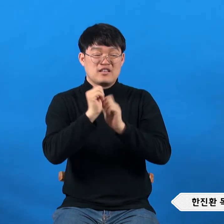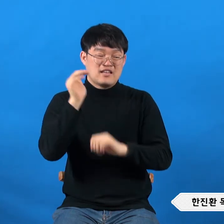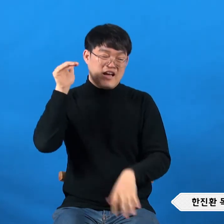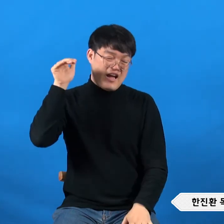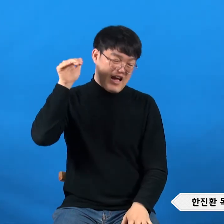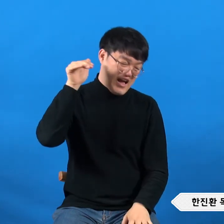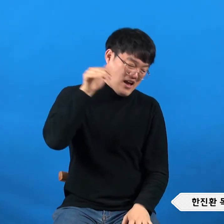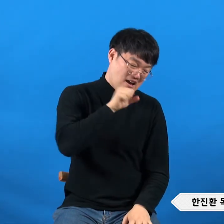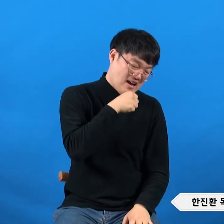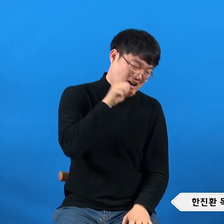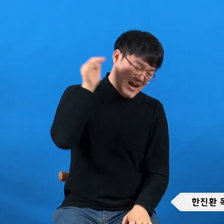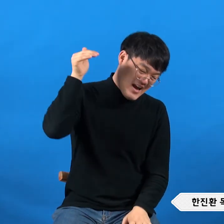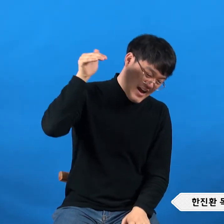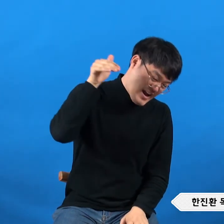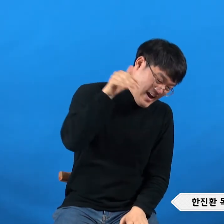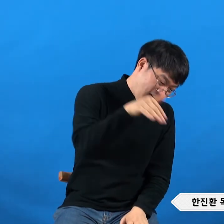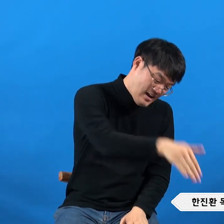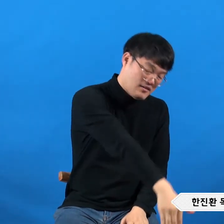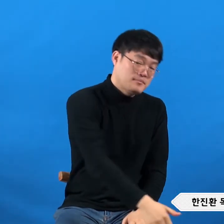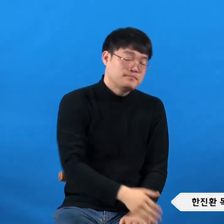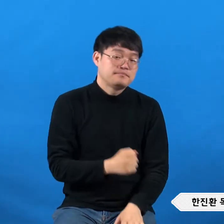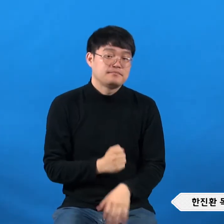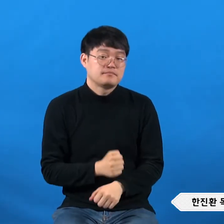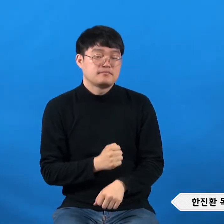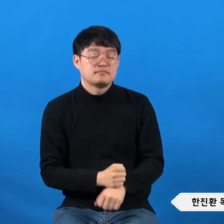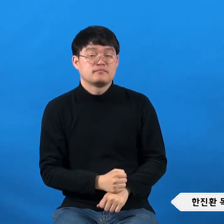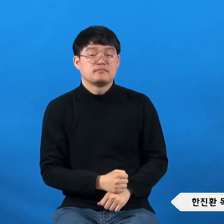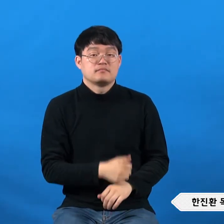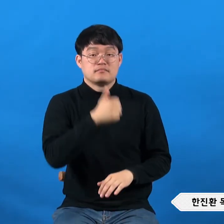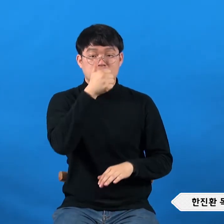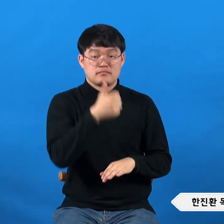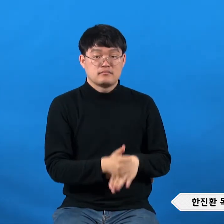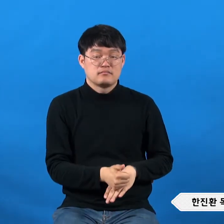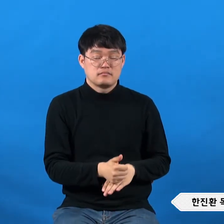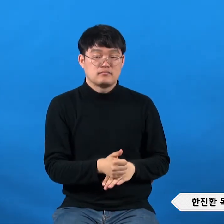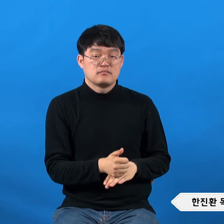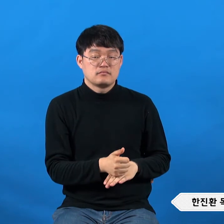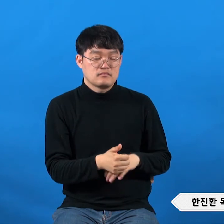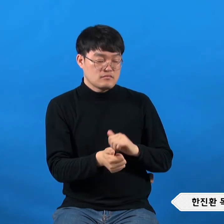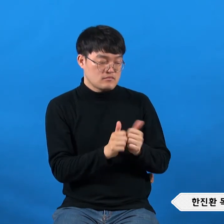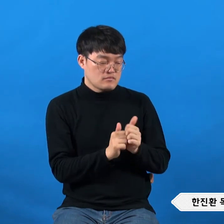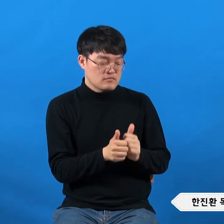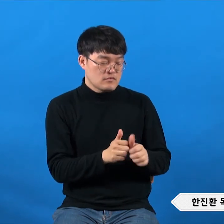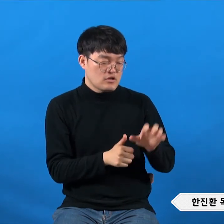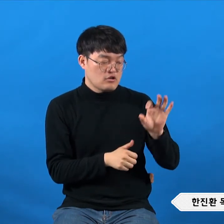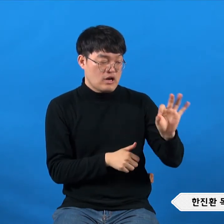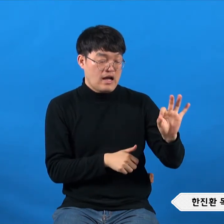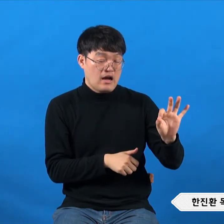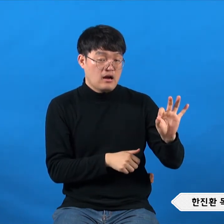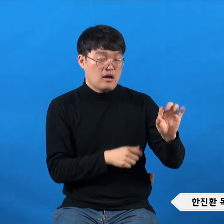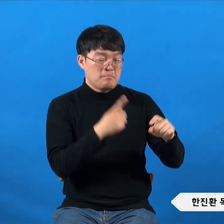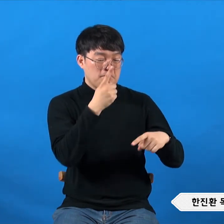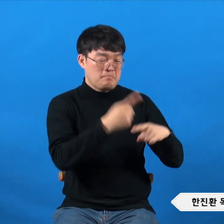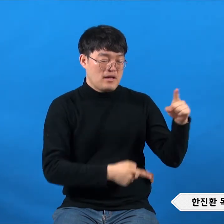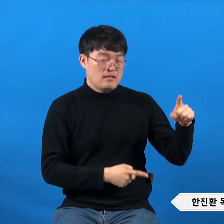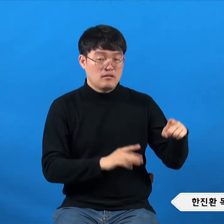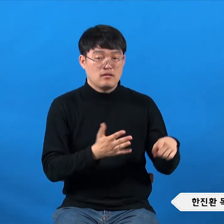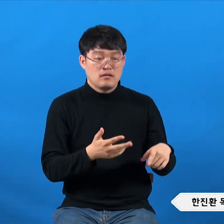주식이 내리막길을 걷는 겁니다. 점점 곤두박질을 쳐서 이제는 주가가 그 반토막이 났다는